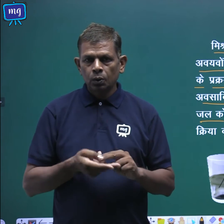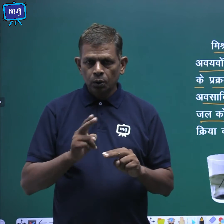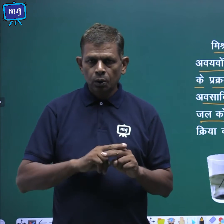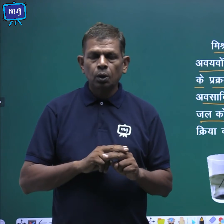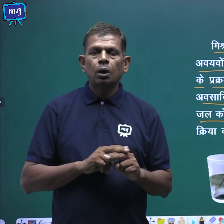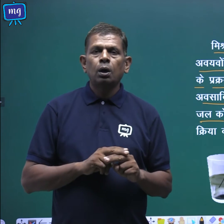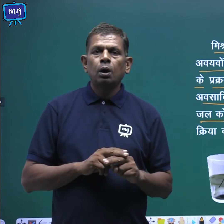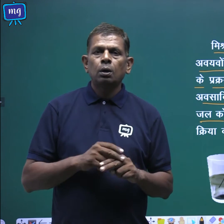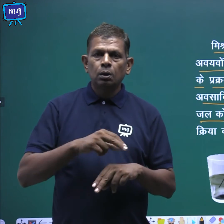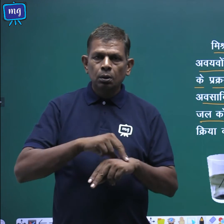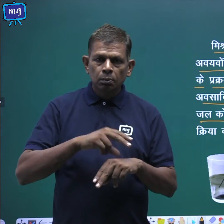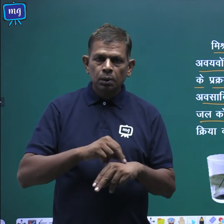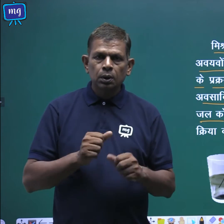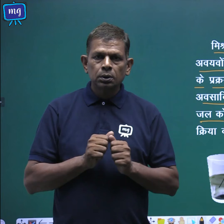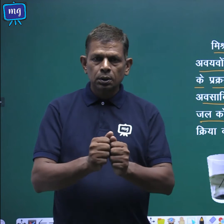मिट्टी सहित